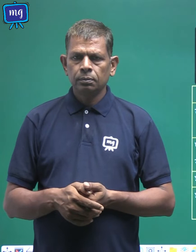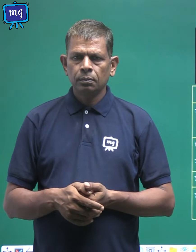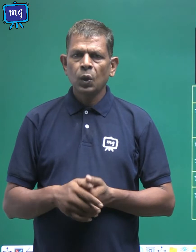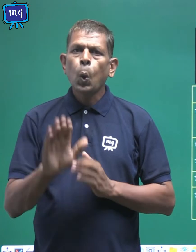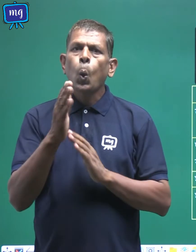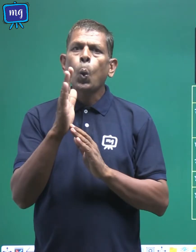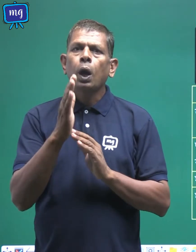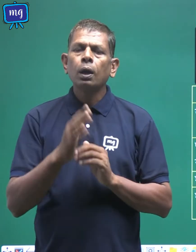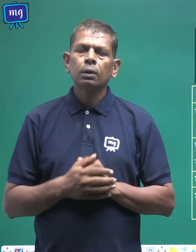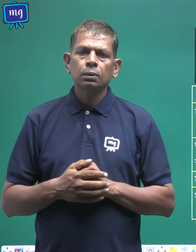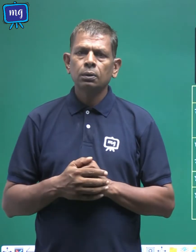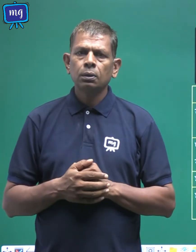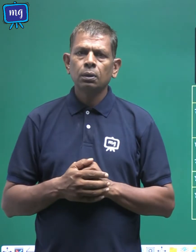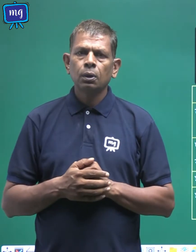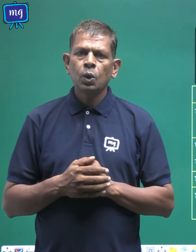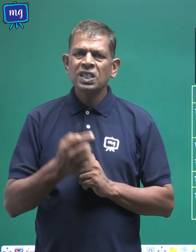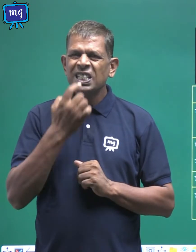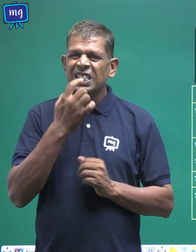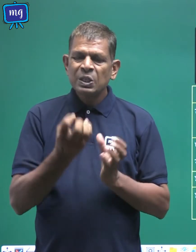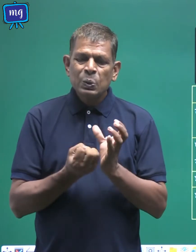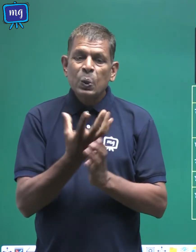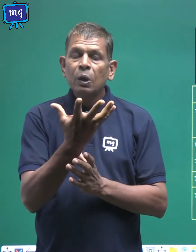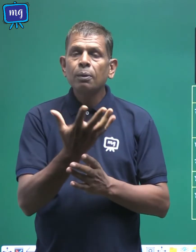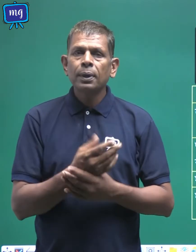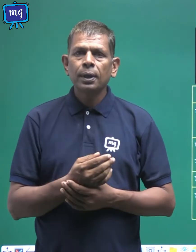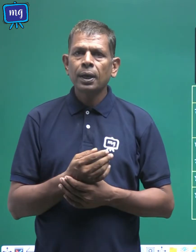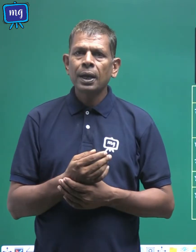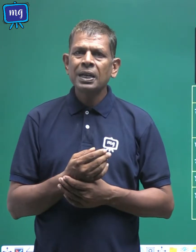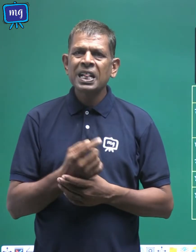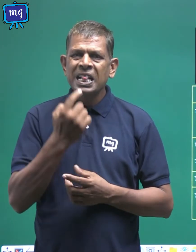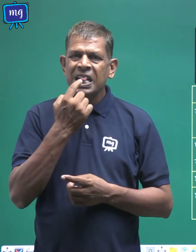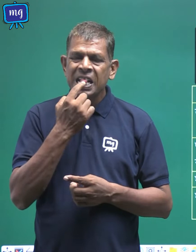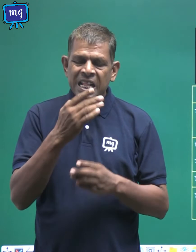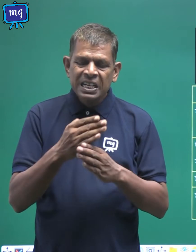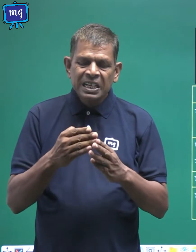पालक, फूल गोभी, गाजर,